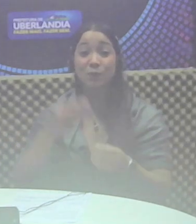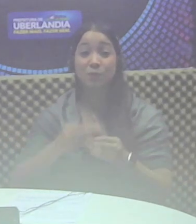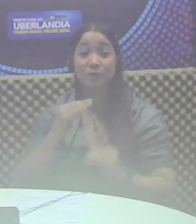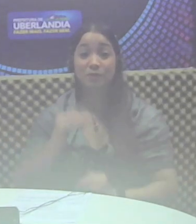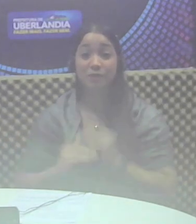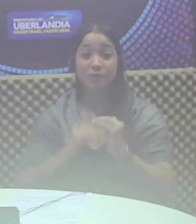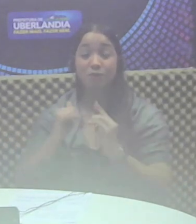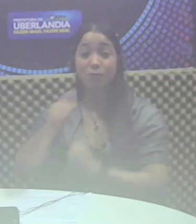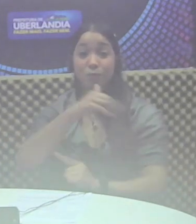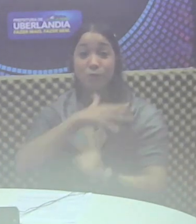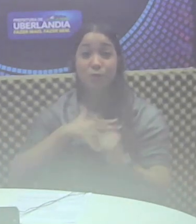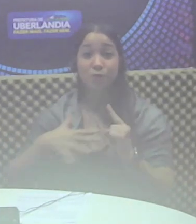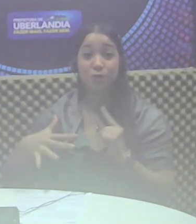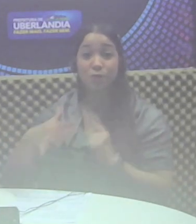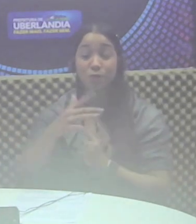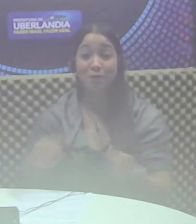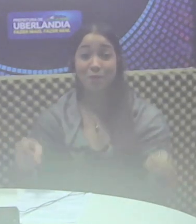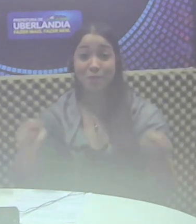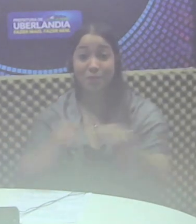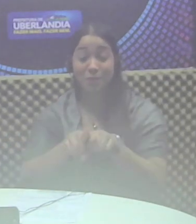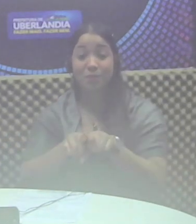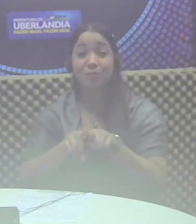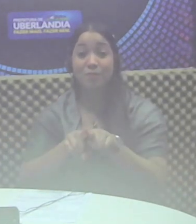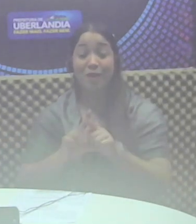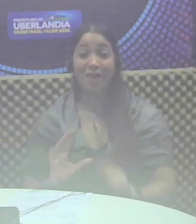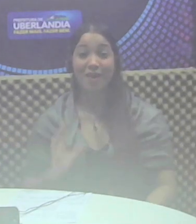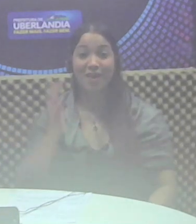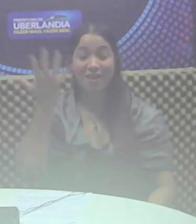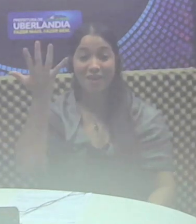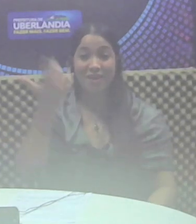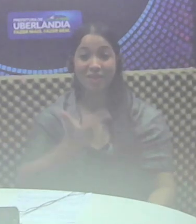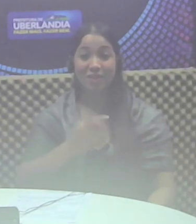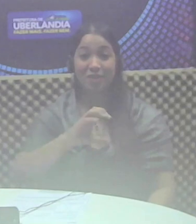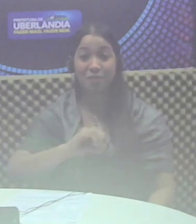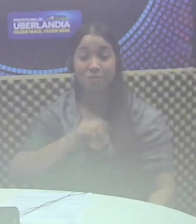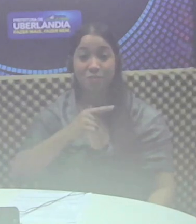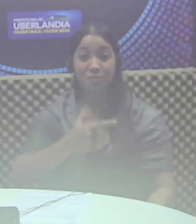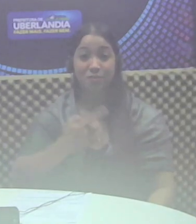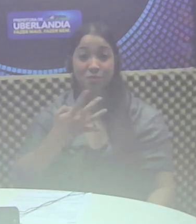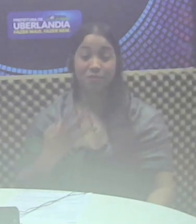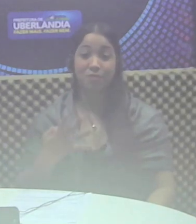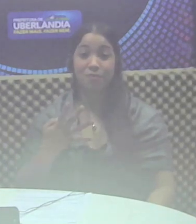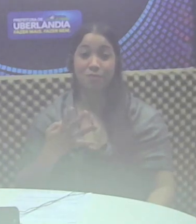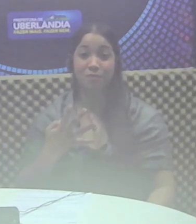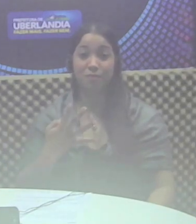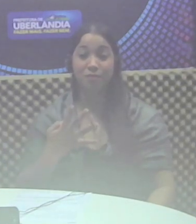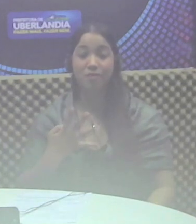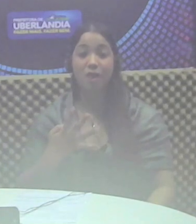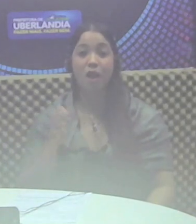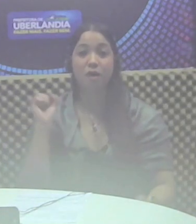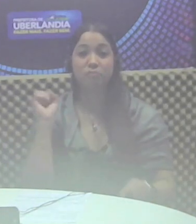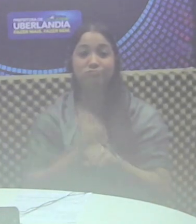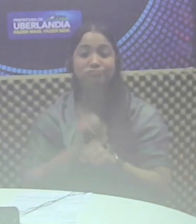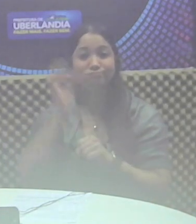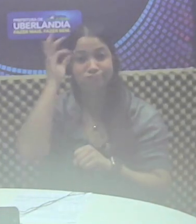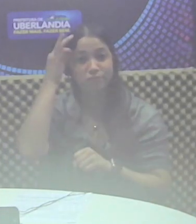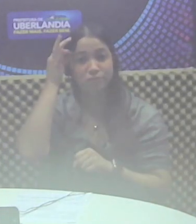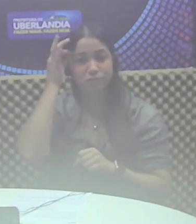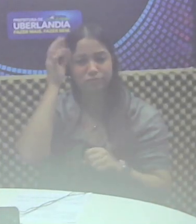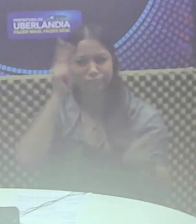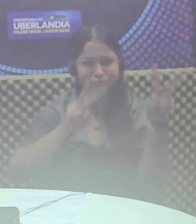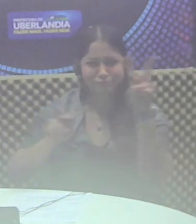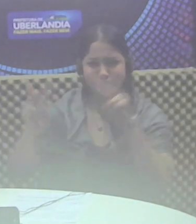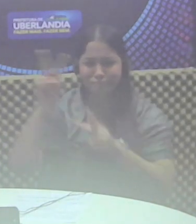Desenvolvimento Social e parceiros realiza a edição 2024 do autostop com palestras e inspeção